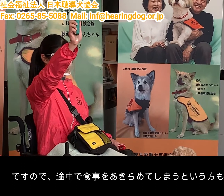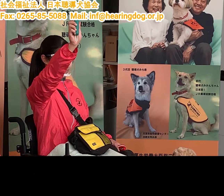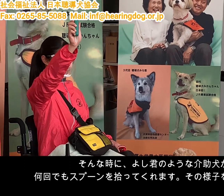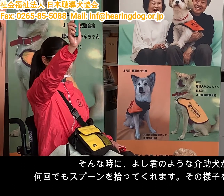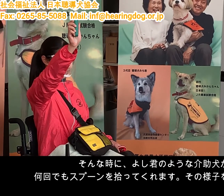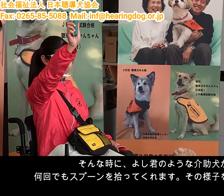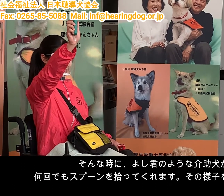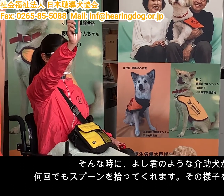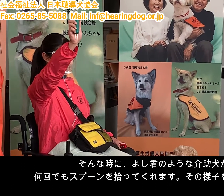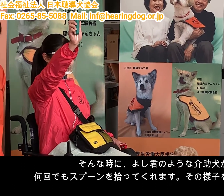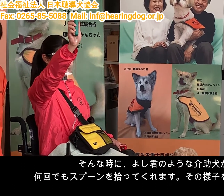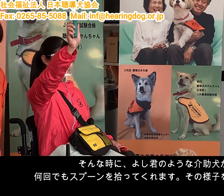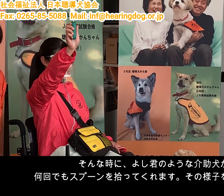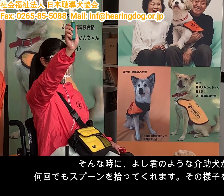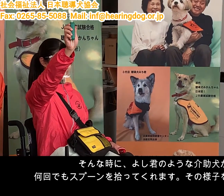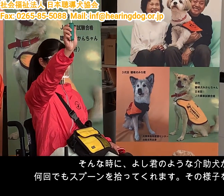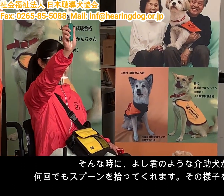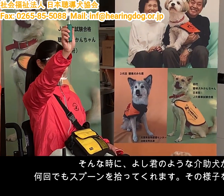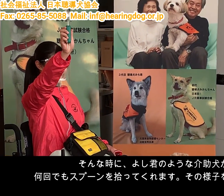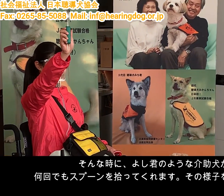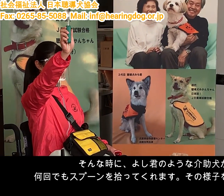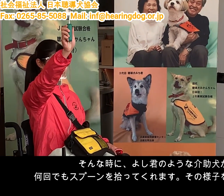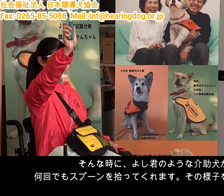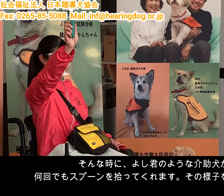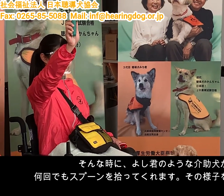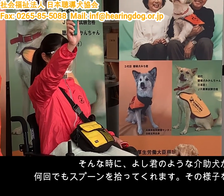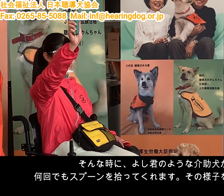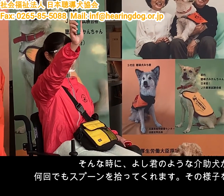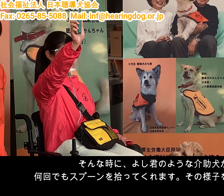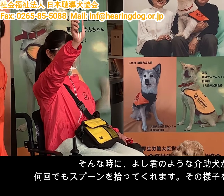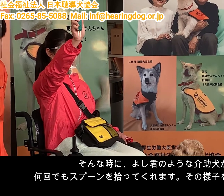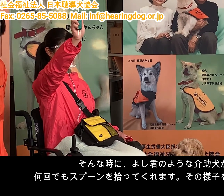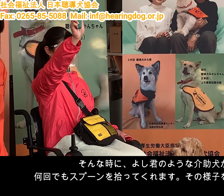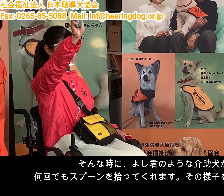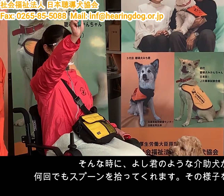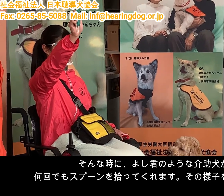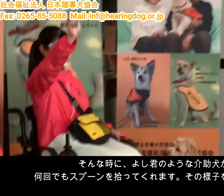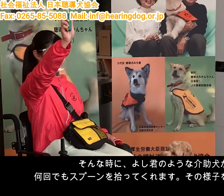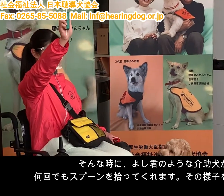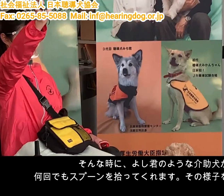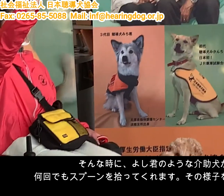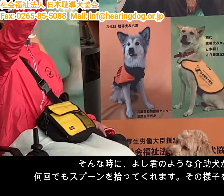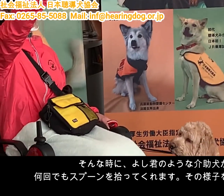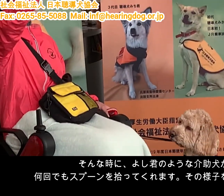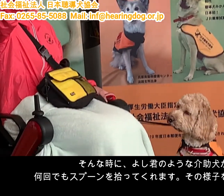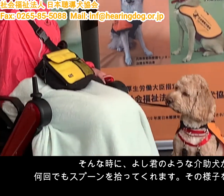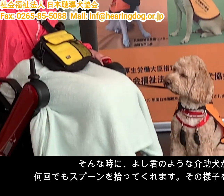そんな時にヨシ君のような介助犬がいましたら、スプーンを拾ってくれますので、その様子をご覧いただきます